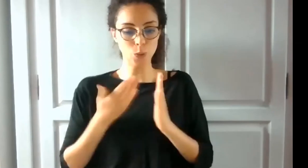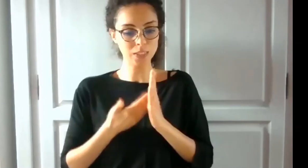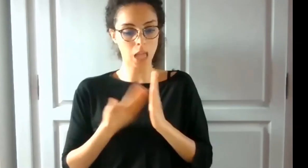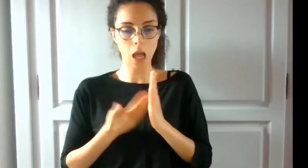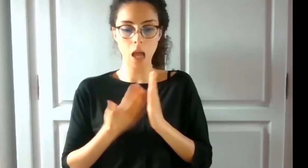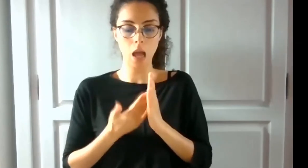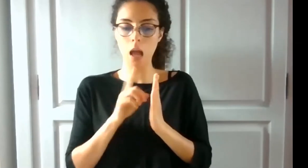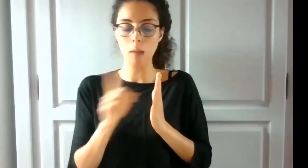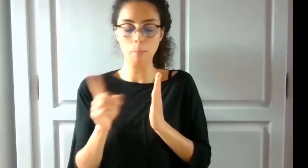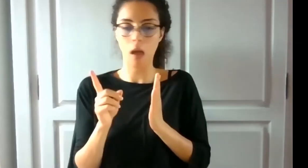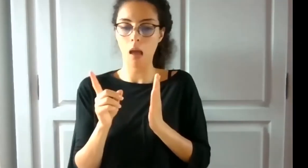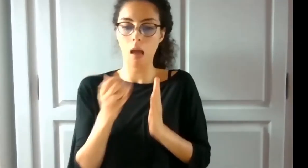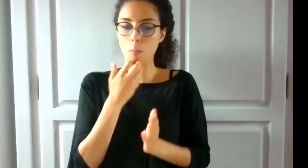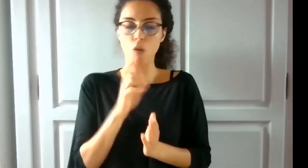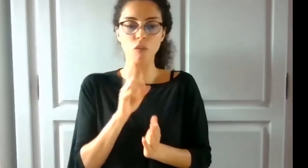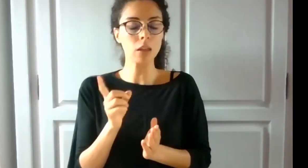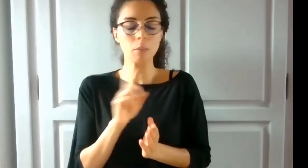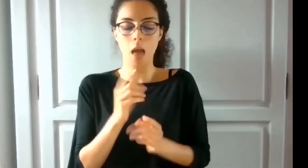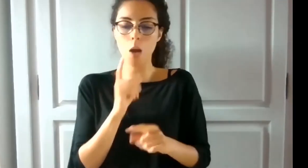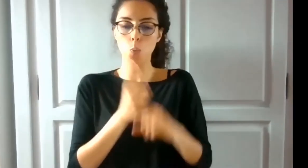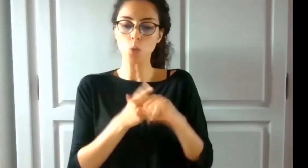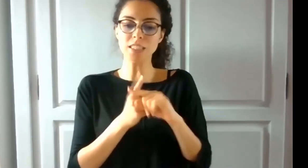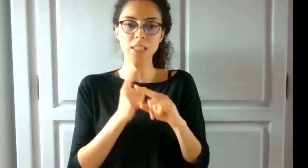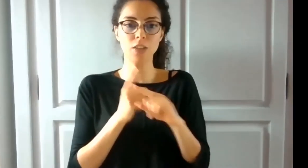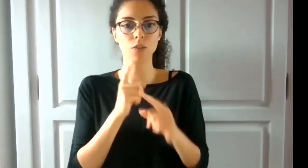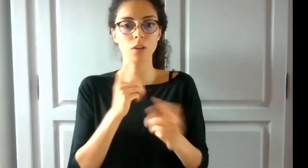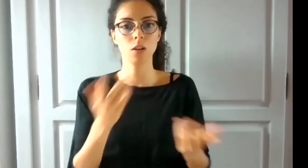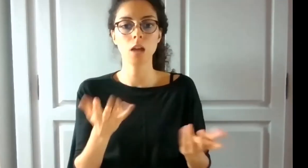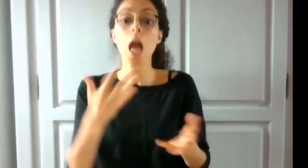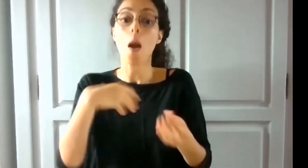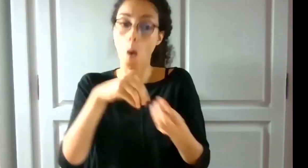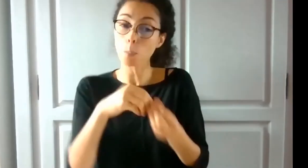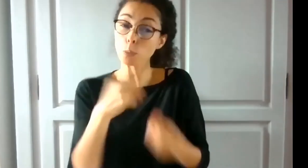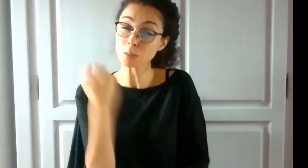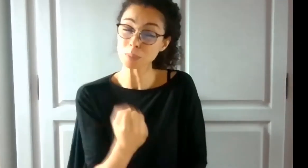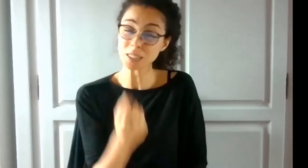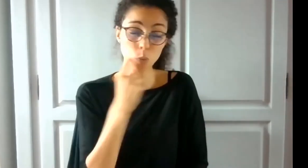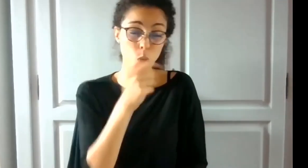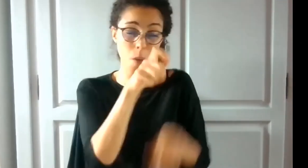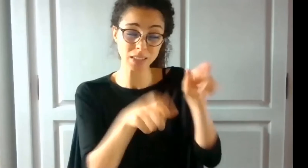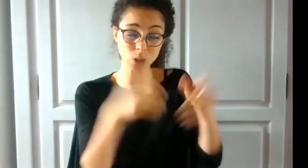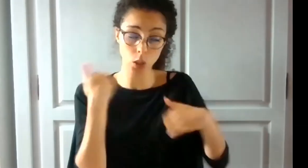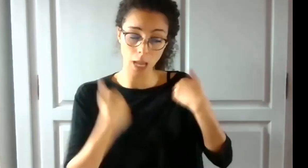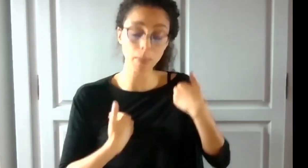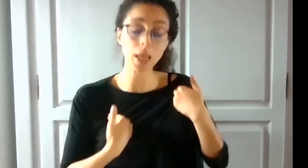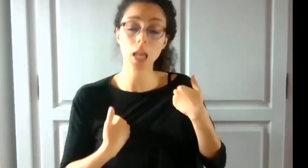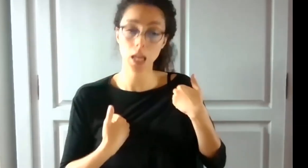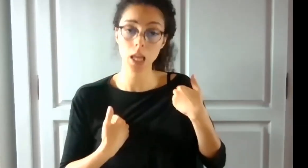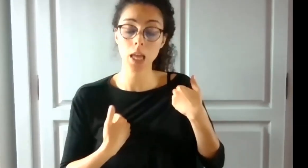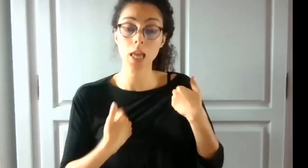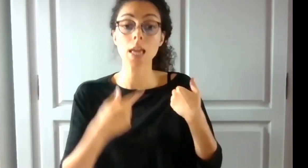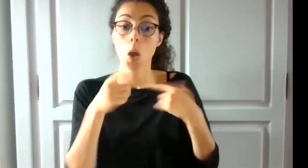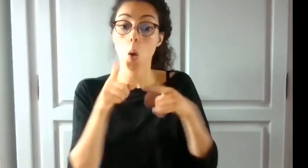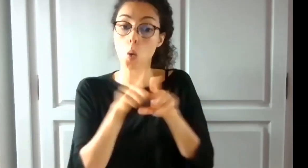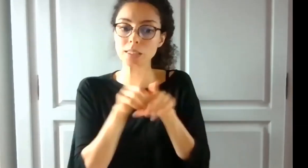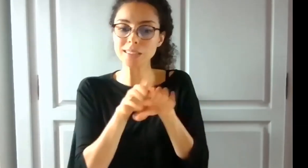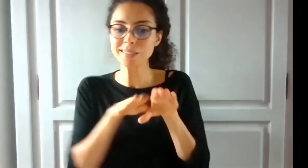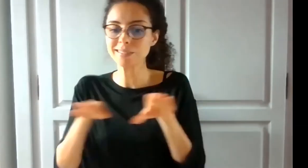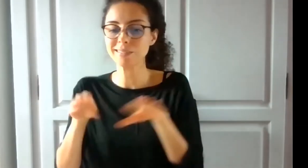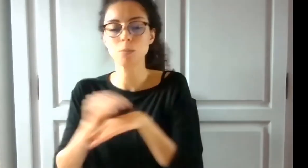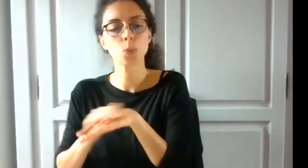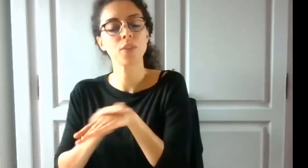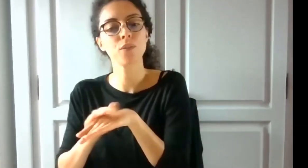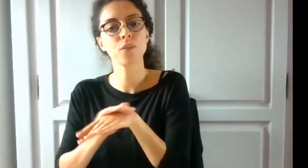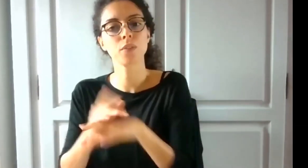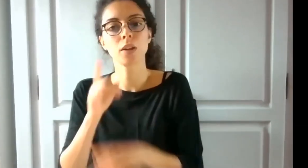n'est pas quelque chose de souhaitable pour n'importe qui, et a fortiori pour les personnes handicapées, et parce que